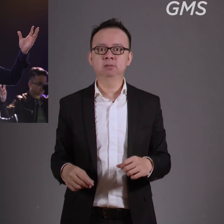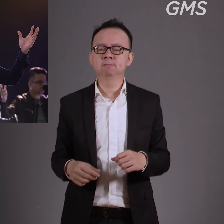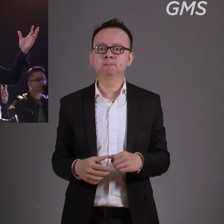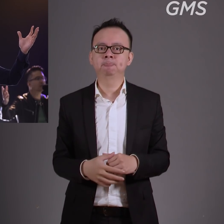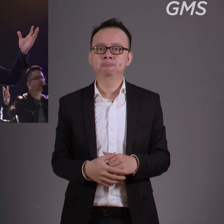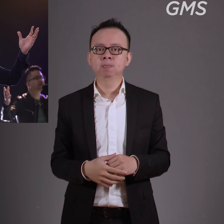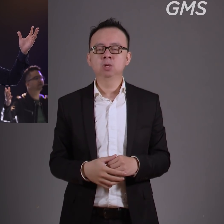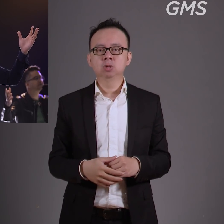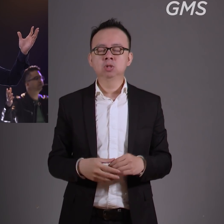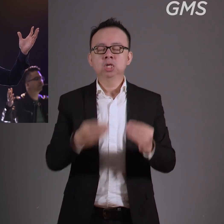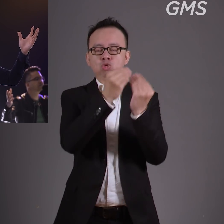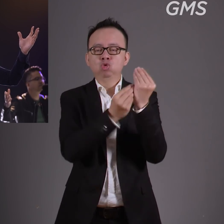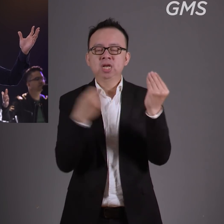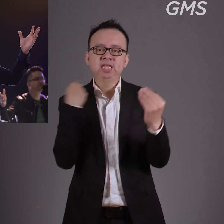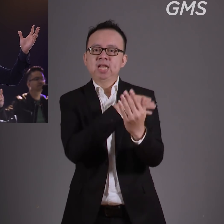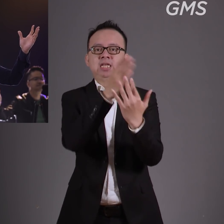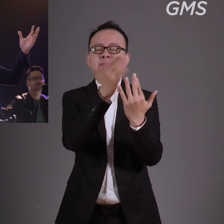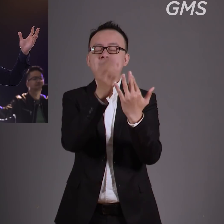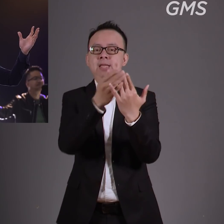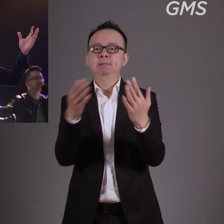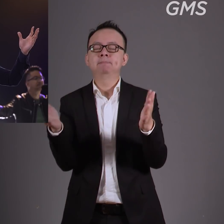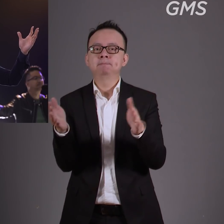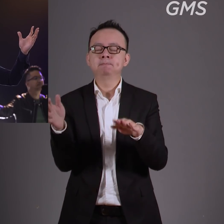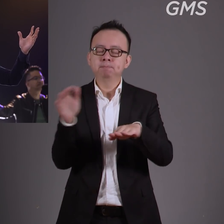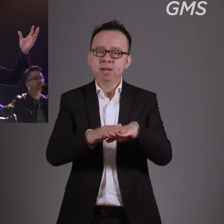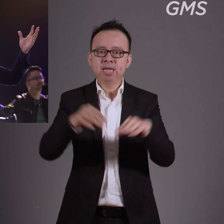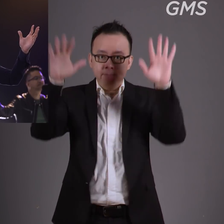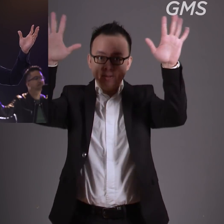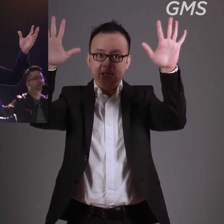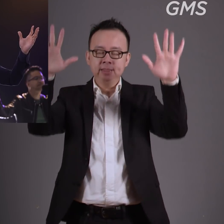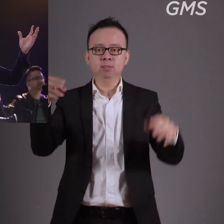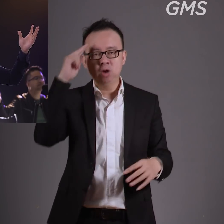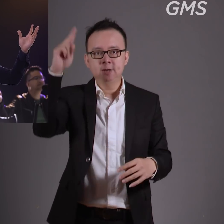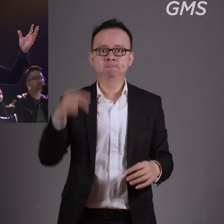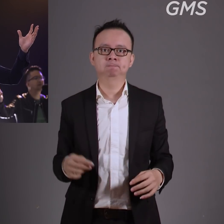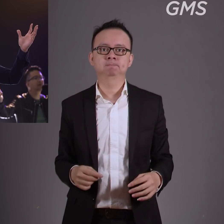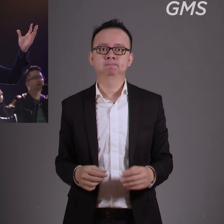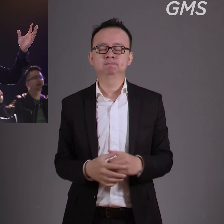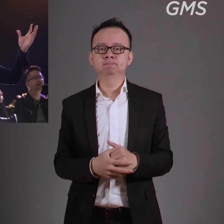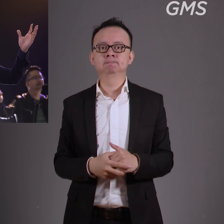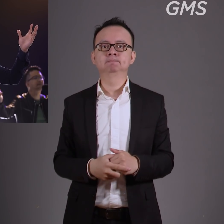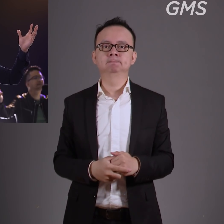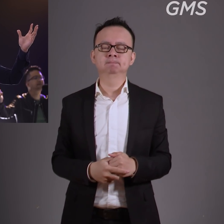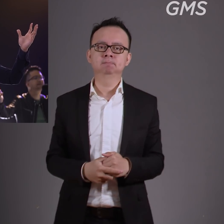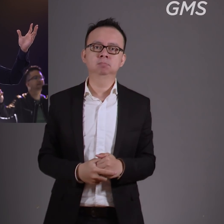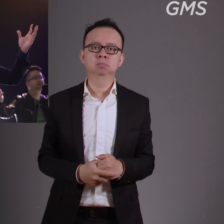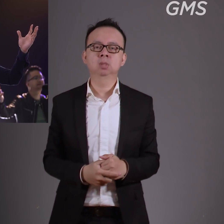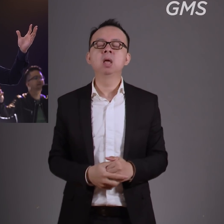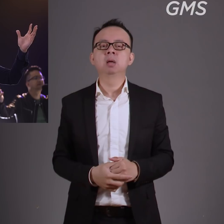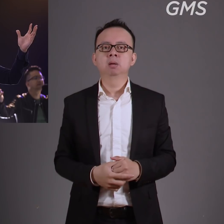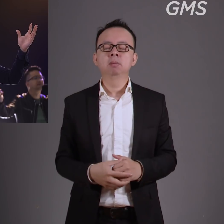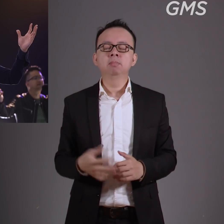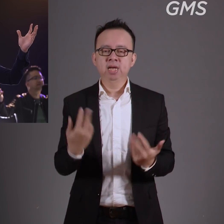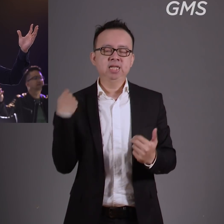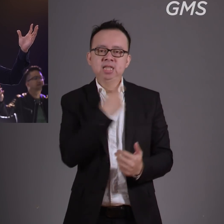diberkati, keturunan kita dipilih. Ada berkat bukan kutuk pada silsilah keluarga kita. Belum telat, belum terlambat untuk